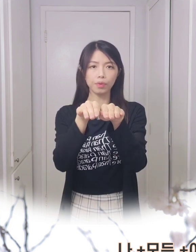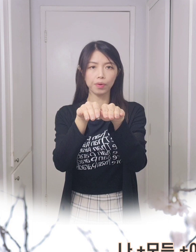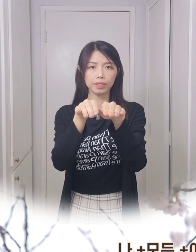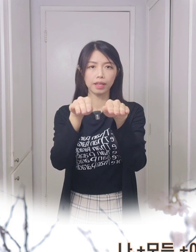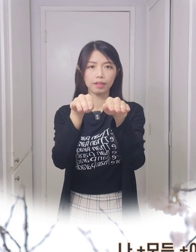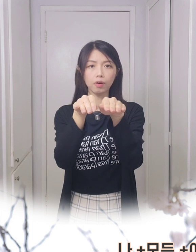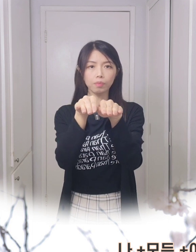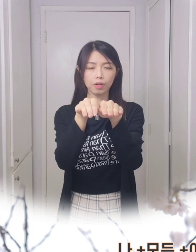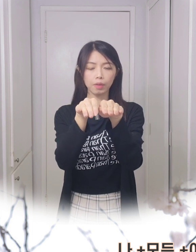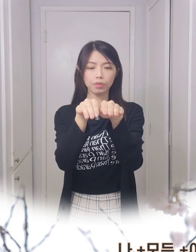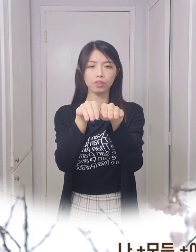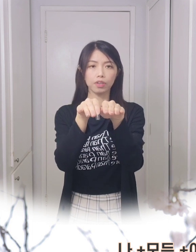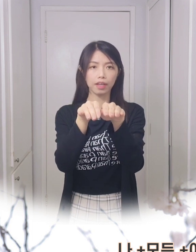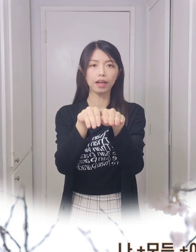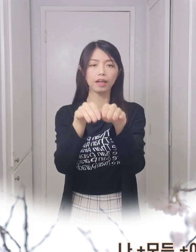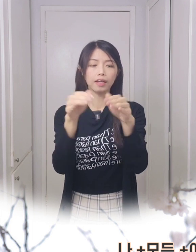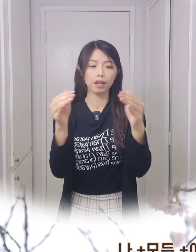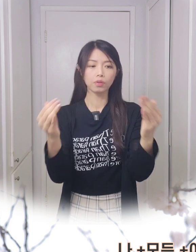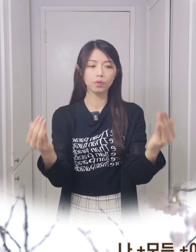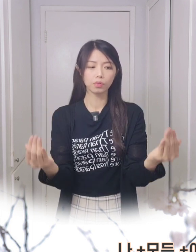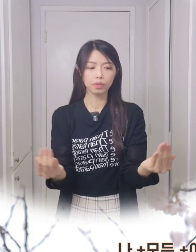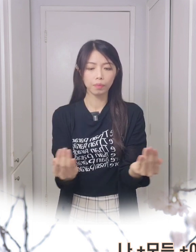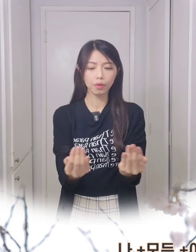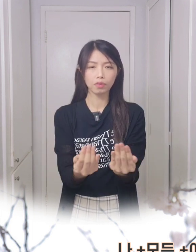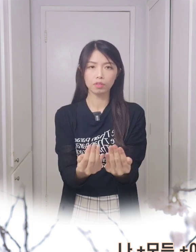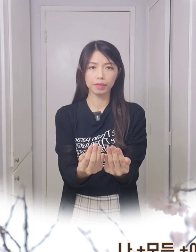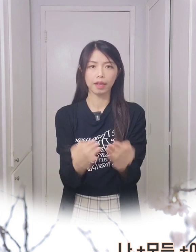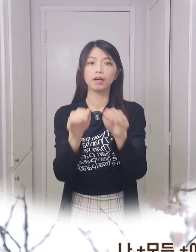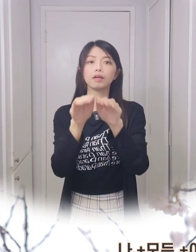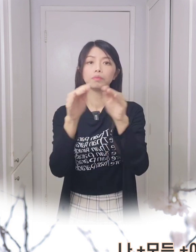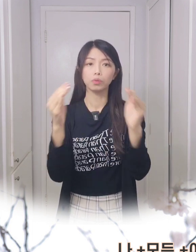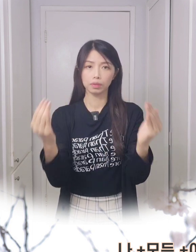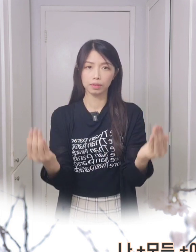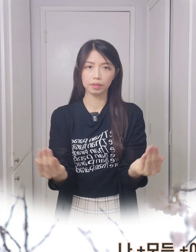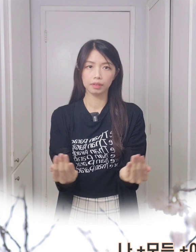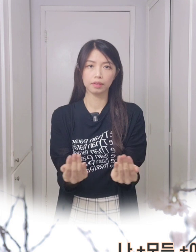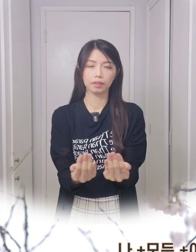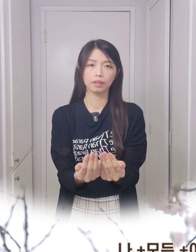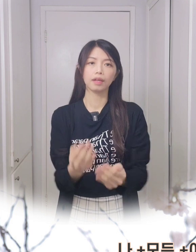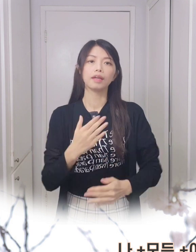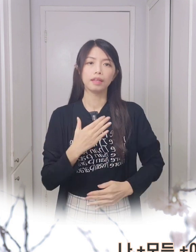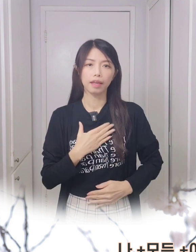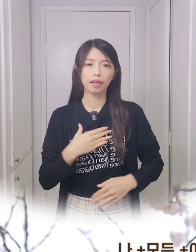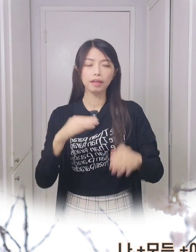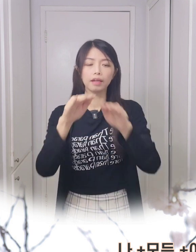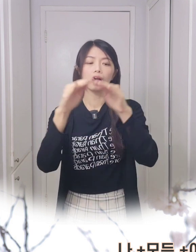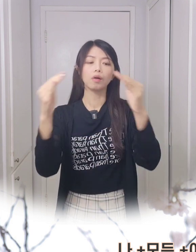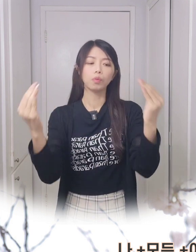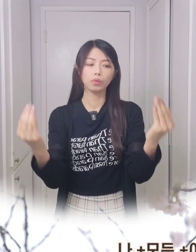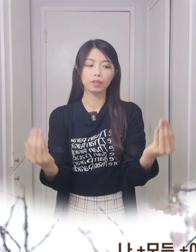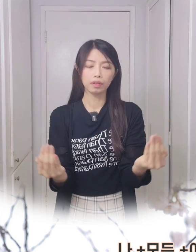손등에 위로운 상태에서 이렇게 붙여주셨다가 양쪽으로 둥글게 표현해 주시면 돼요. 모든 내